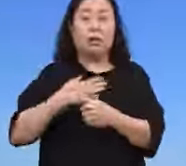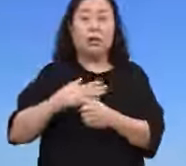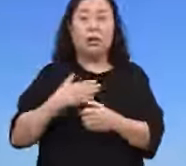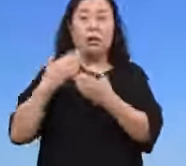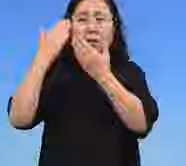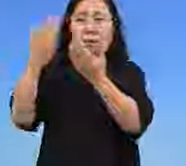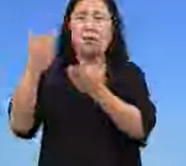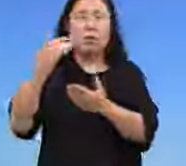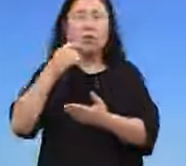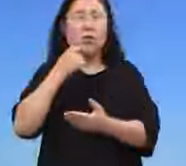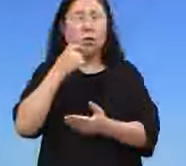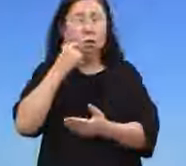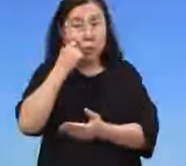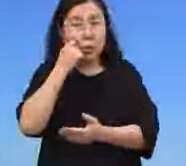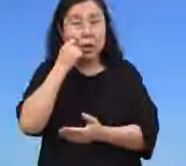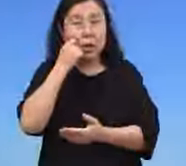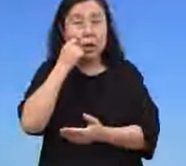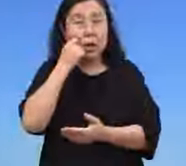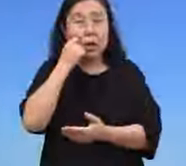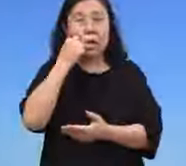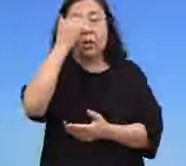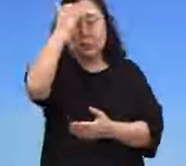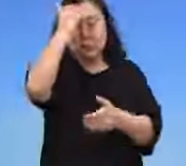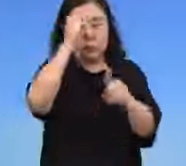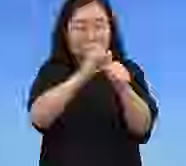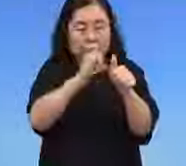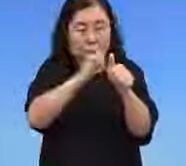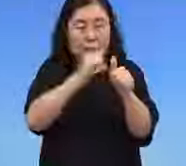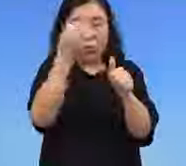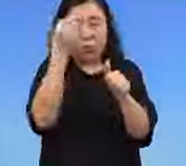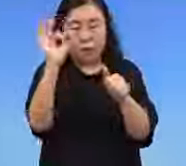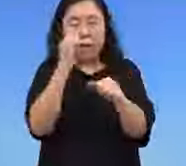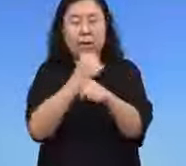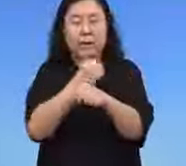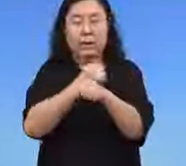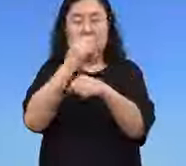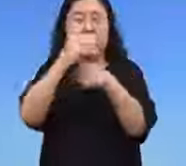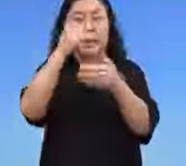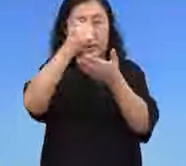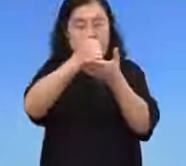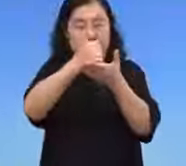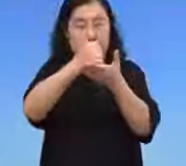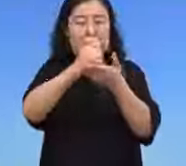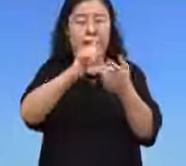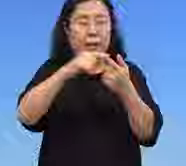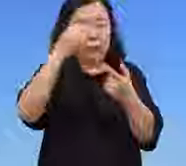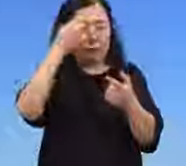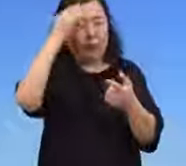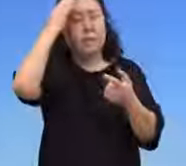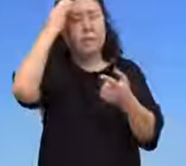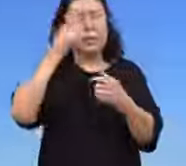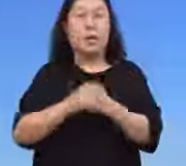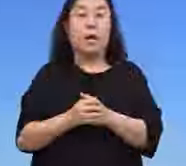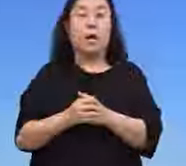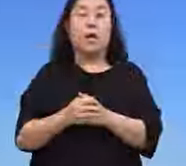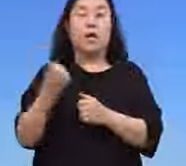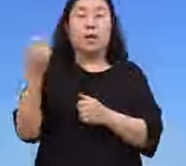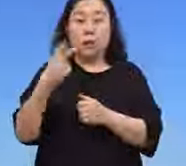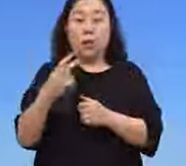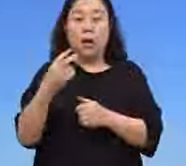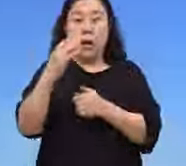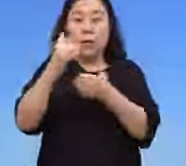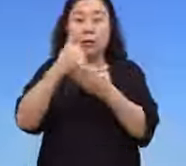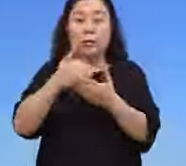해드린 것도 없는데 충성되다고 인정해 주시는 그 하나님. 두 번째 깨달음이 뭡니까? 자격도 없는